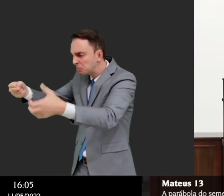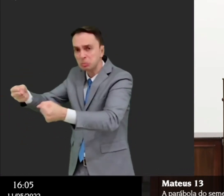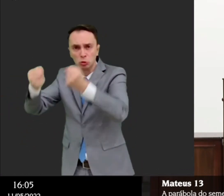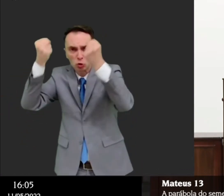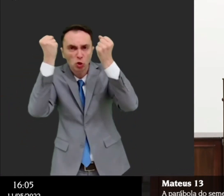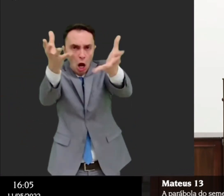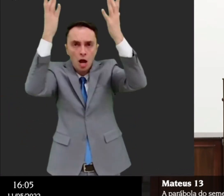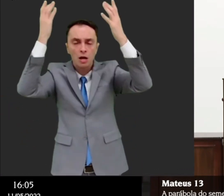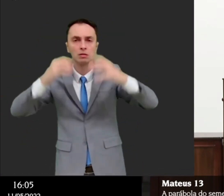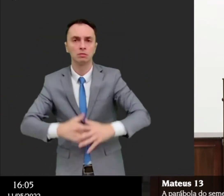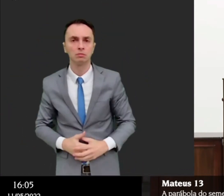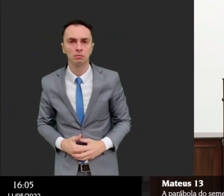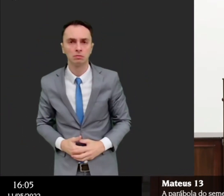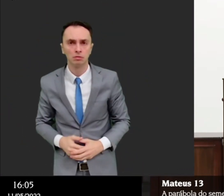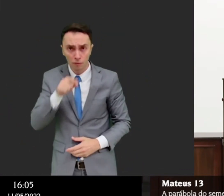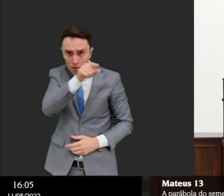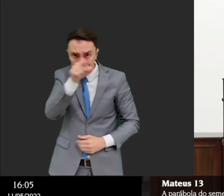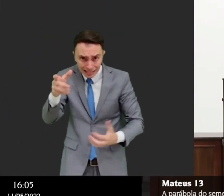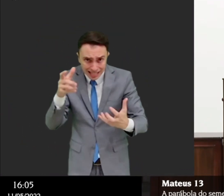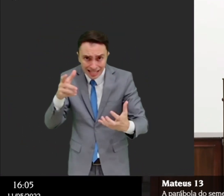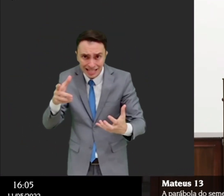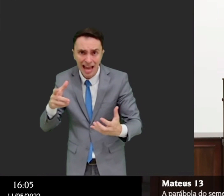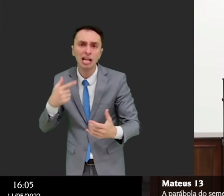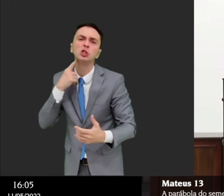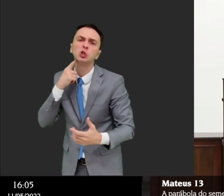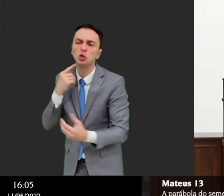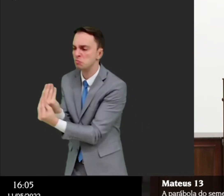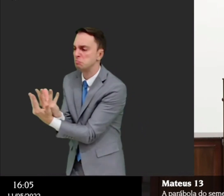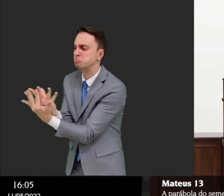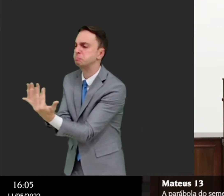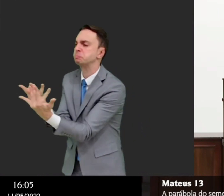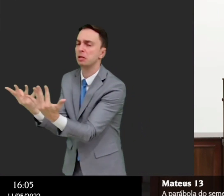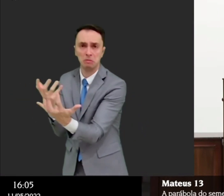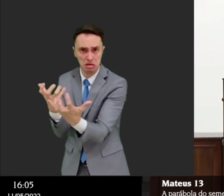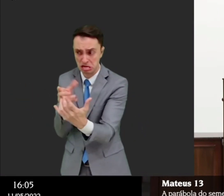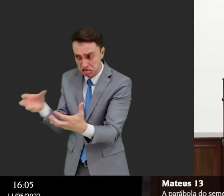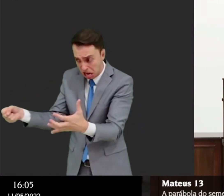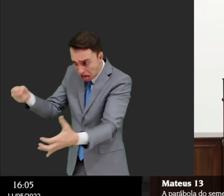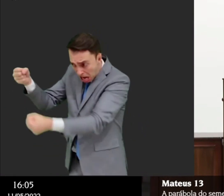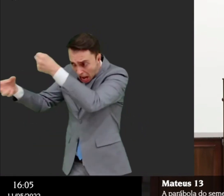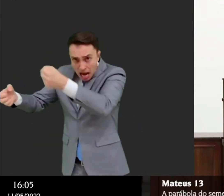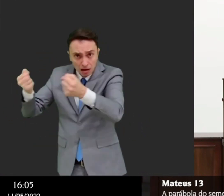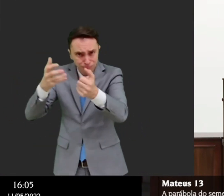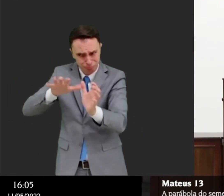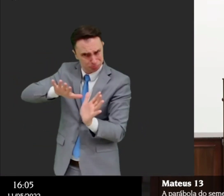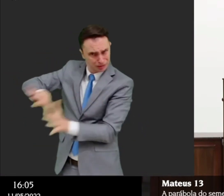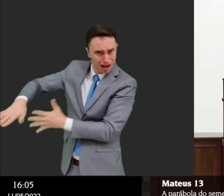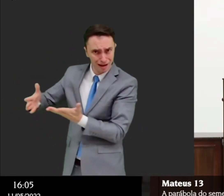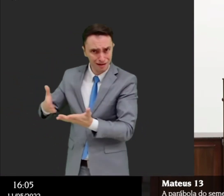Quer carrapicho? Quer espinho de ranha-gato? Sai daí. A palavra está mandando